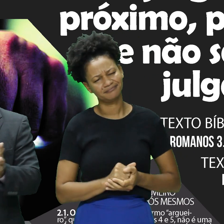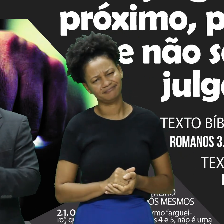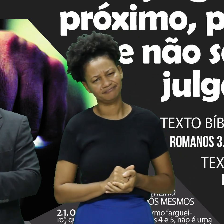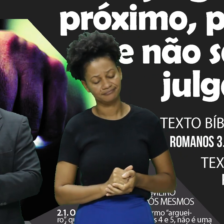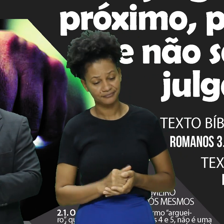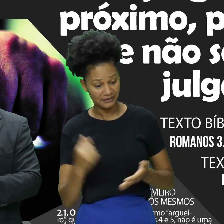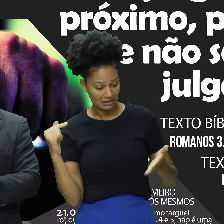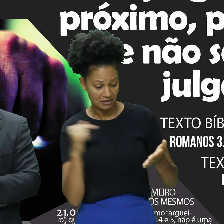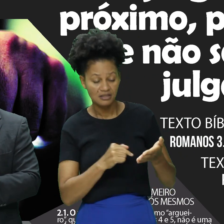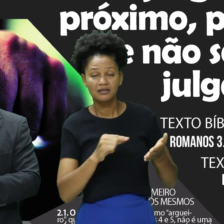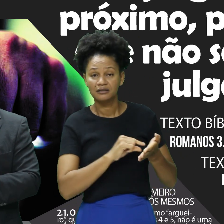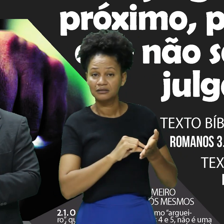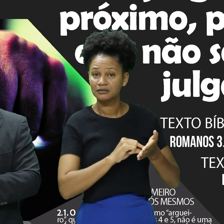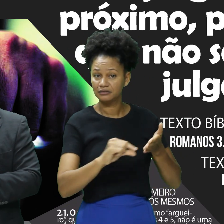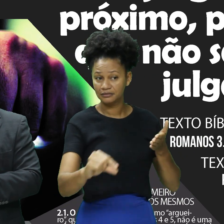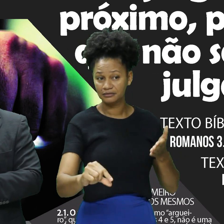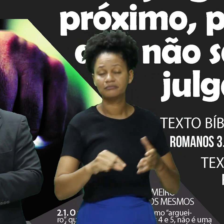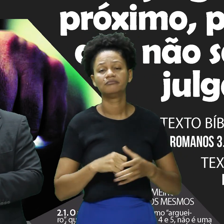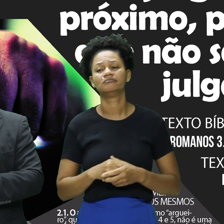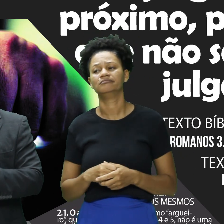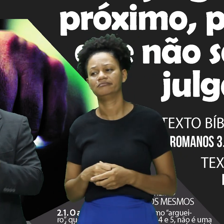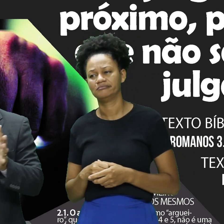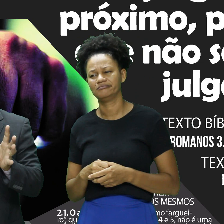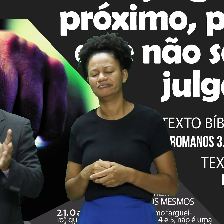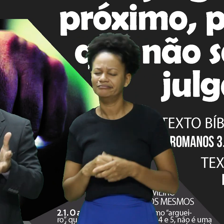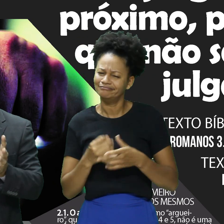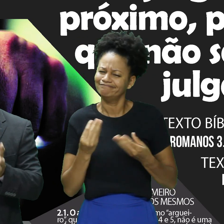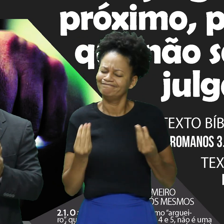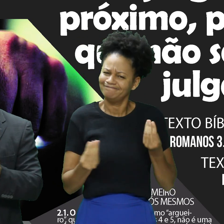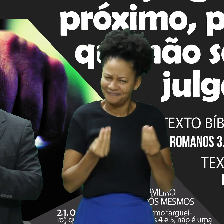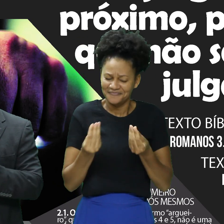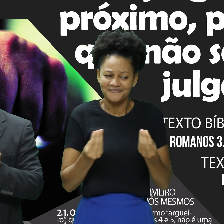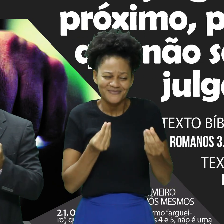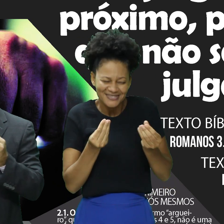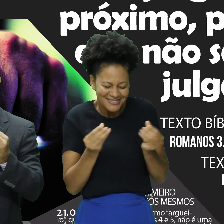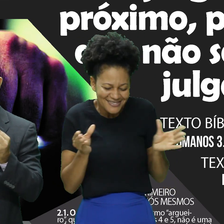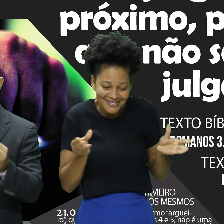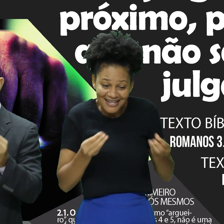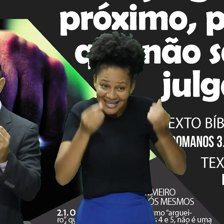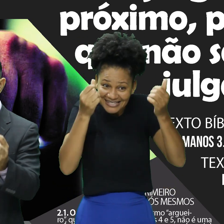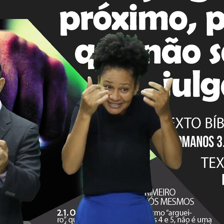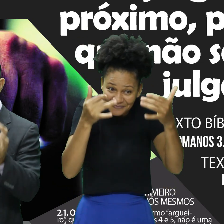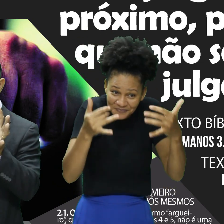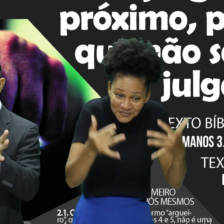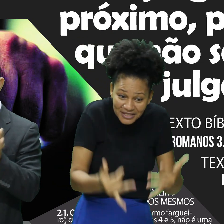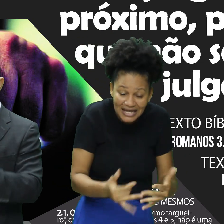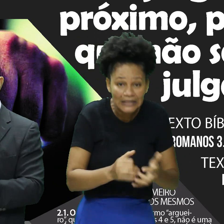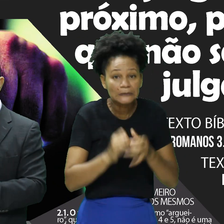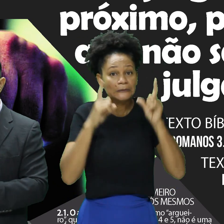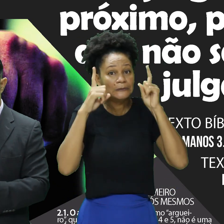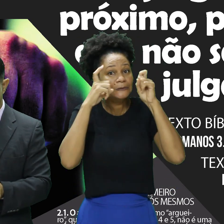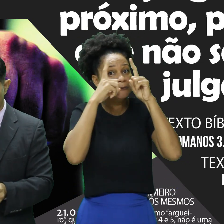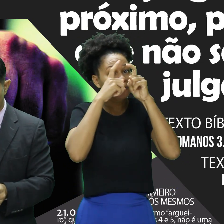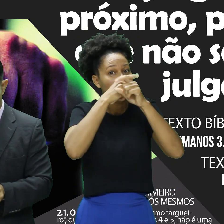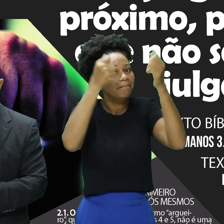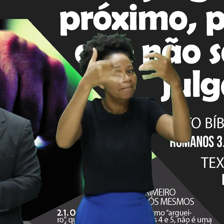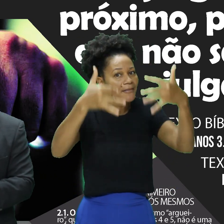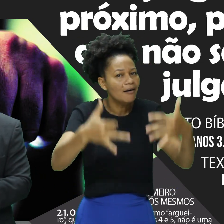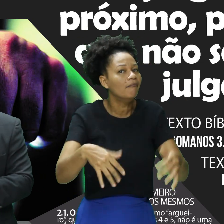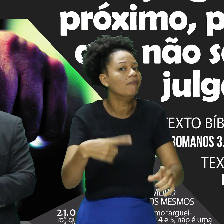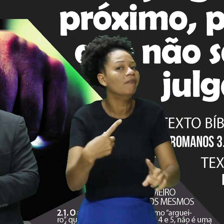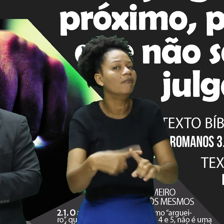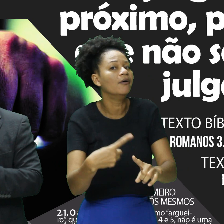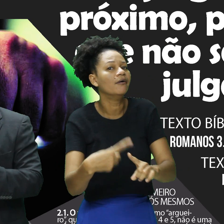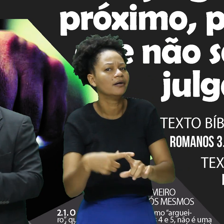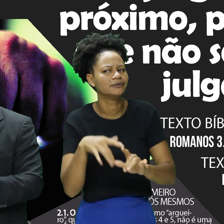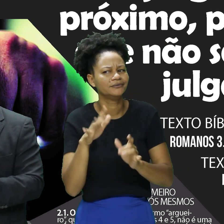Esse versículo é um pouquinho interessante e complicado, complexo de explicar. Por